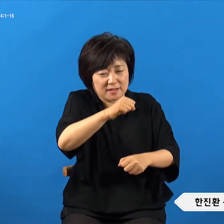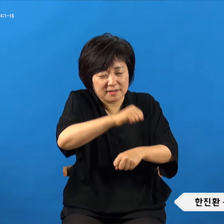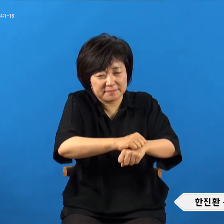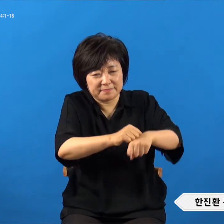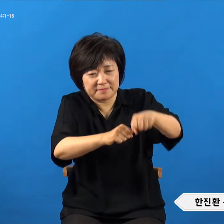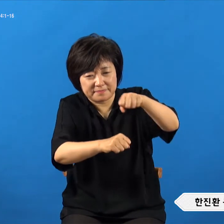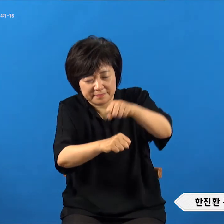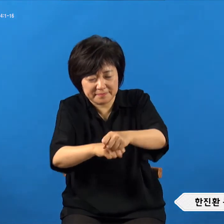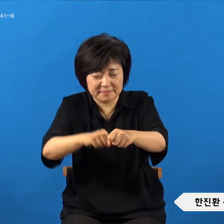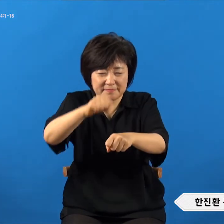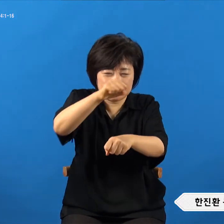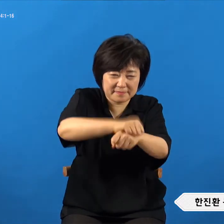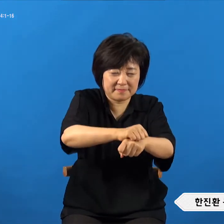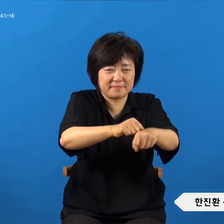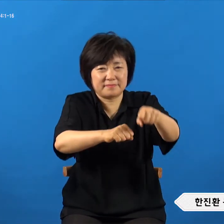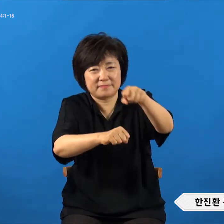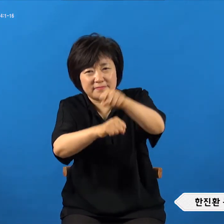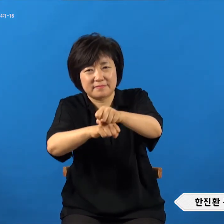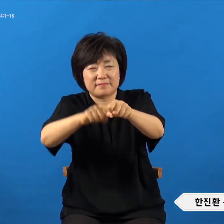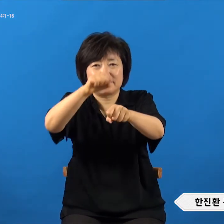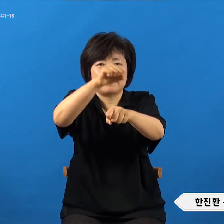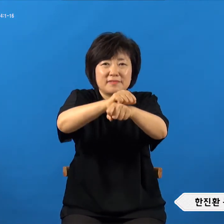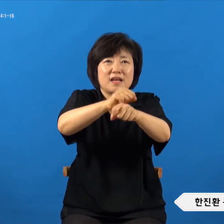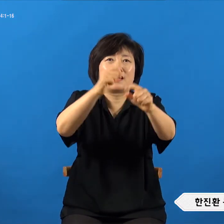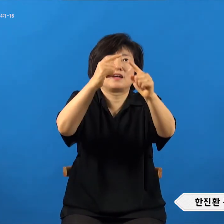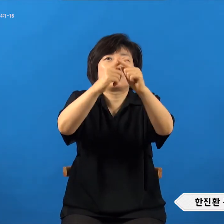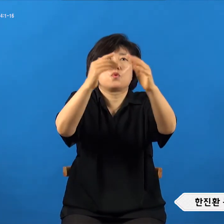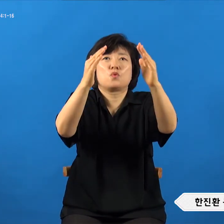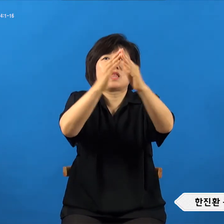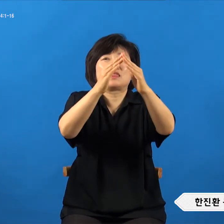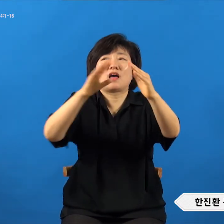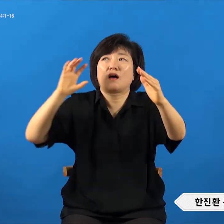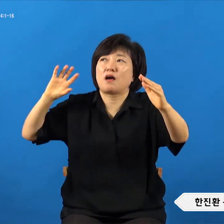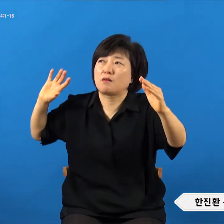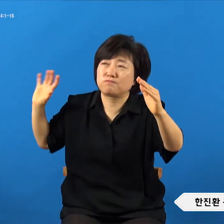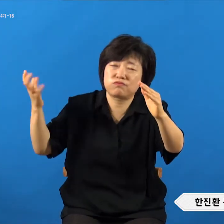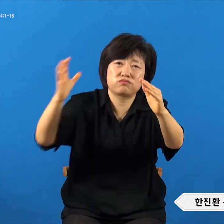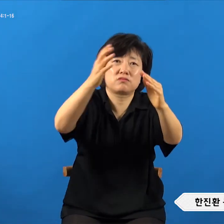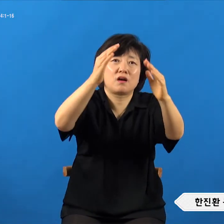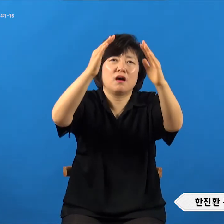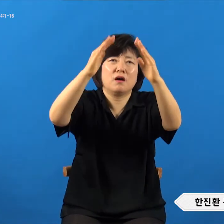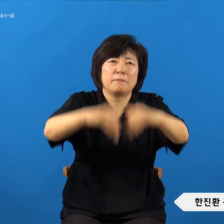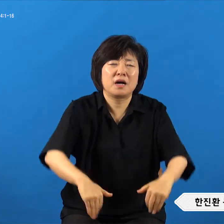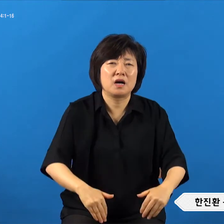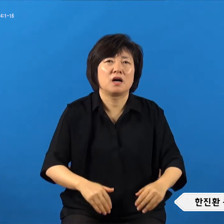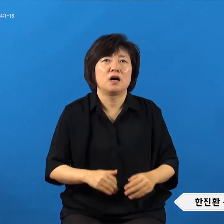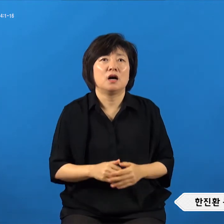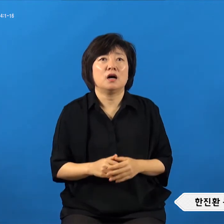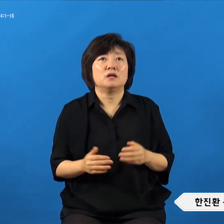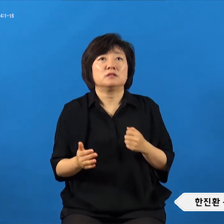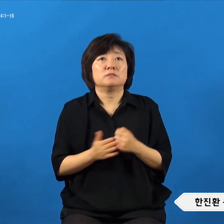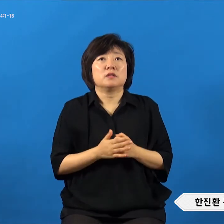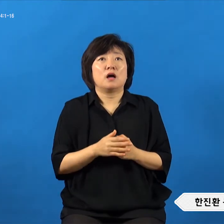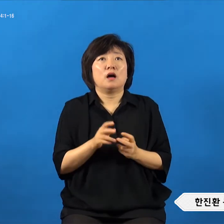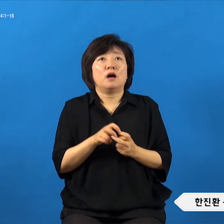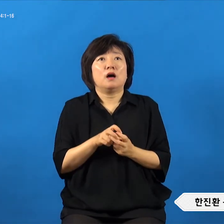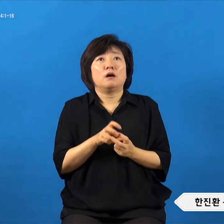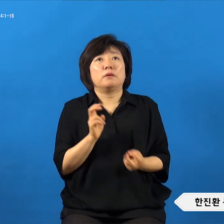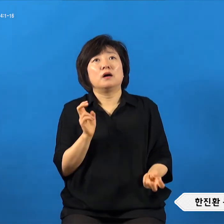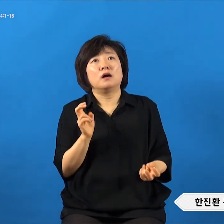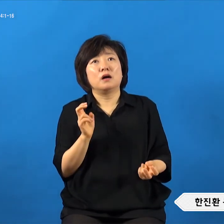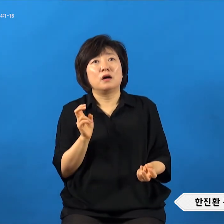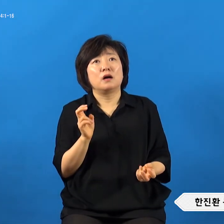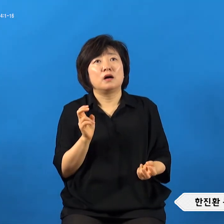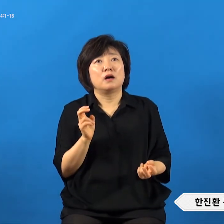바르고 그렇게 땀과 눈물로 지은 교회인데 한순간에 그렇게 되어버리니까 전부 망연자실해가지고